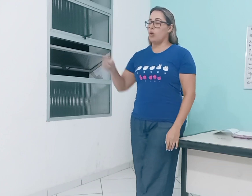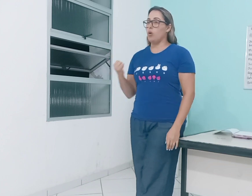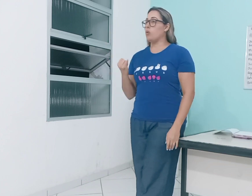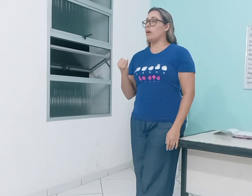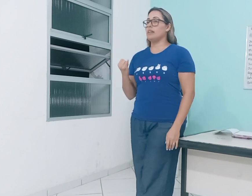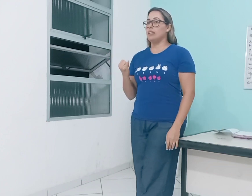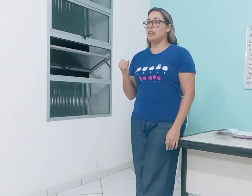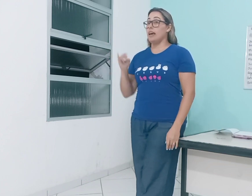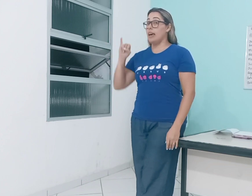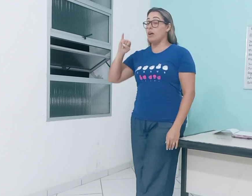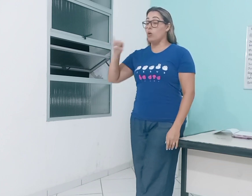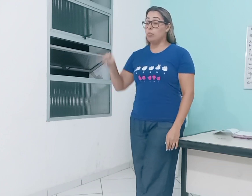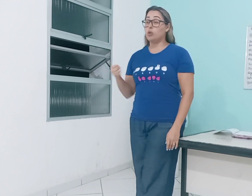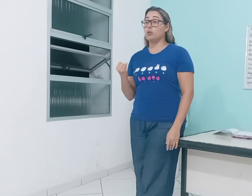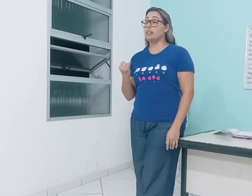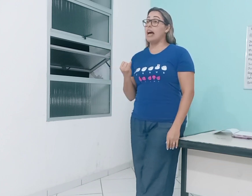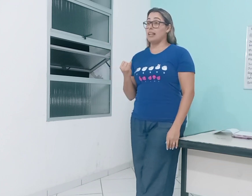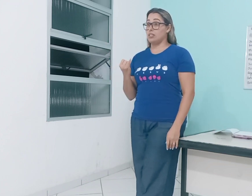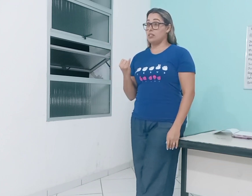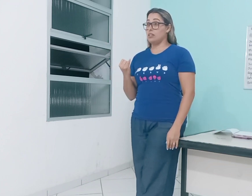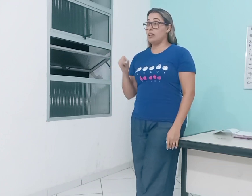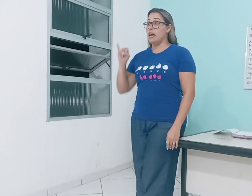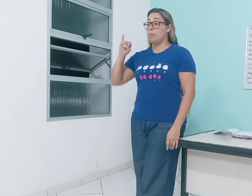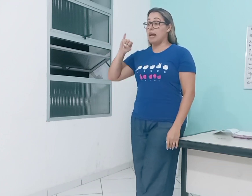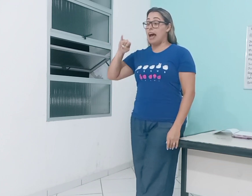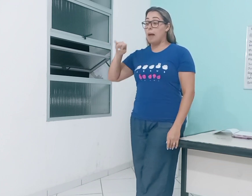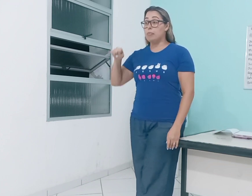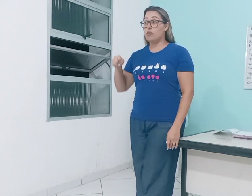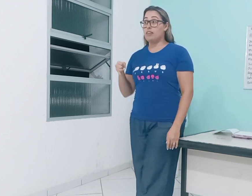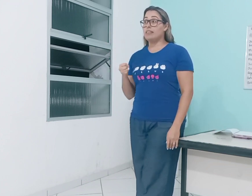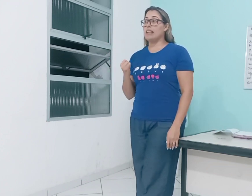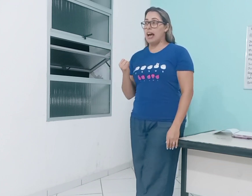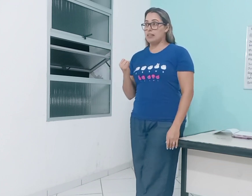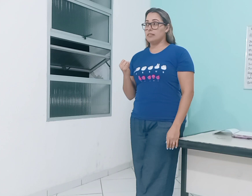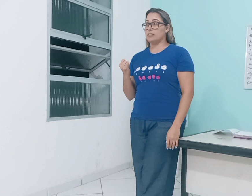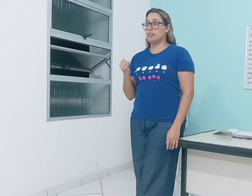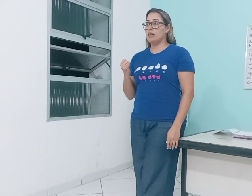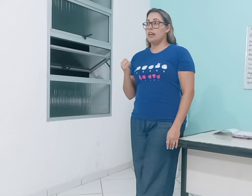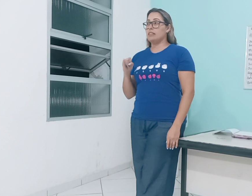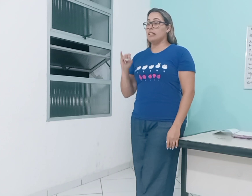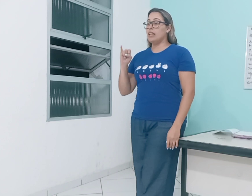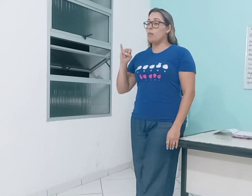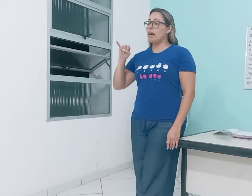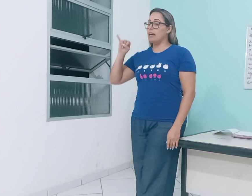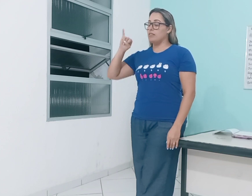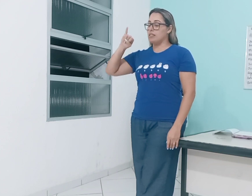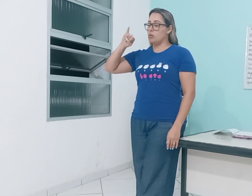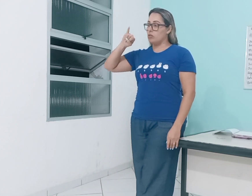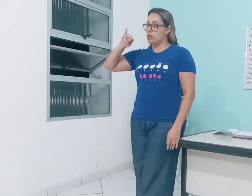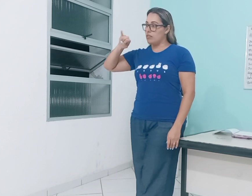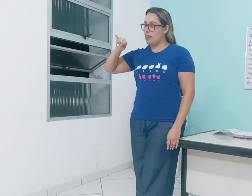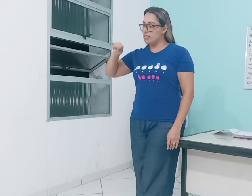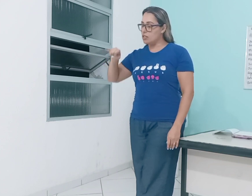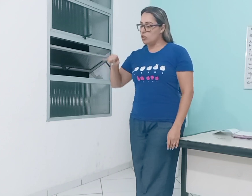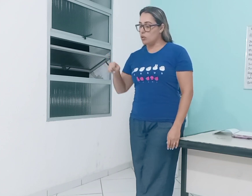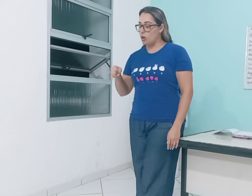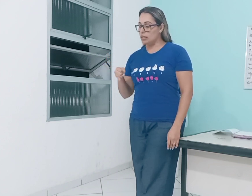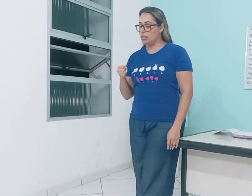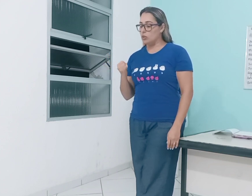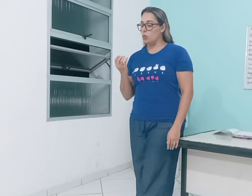colocou aqui oportunidade, é para aproveitar. Tem que ter uma ênfase quando você faz esse J aqui no